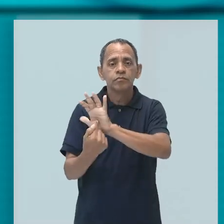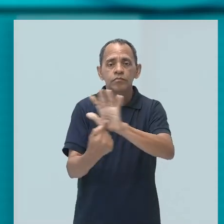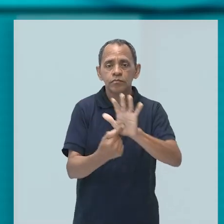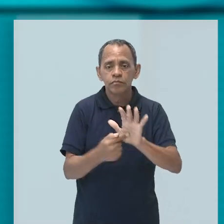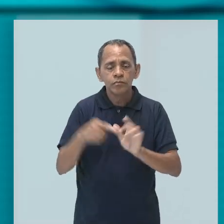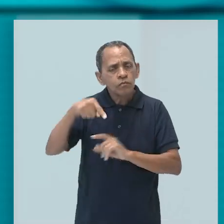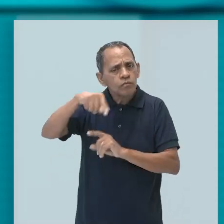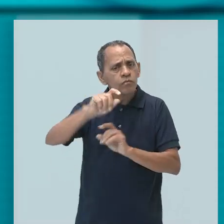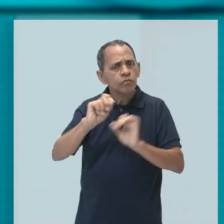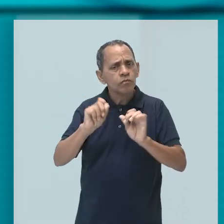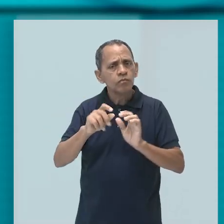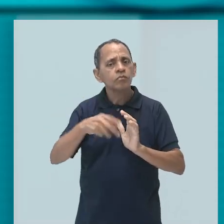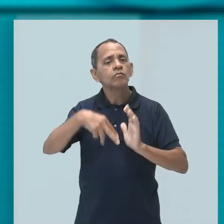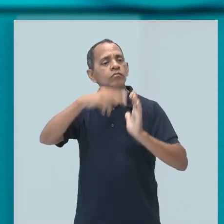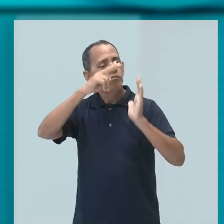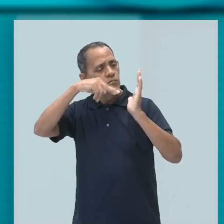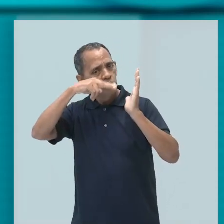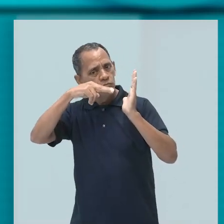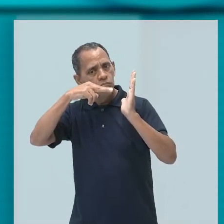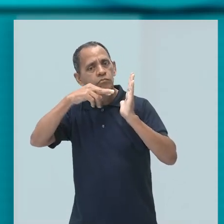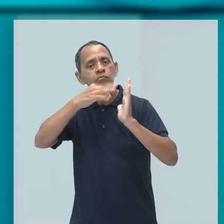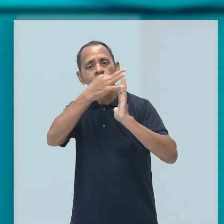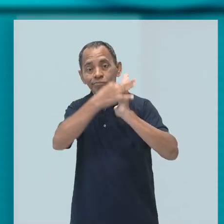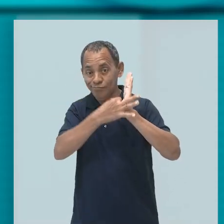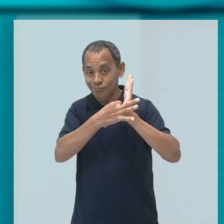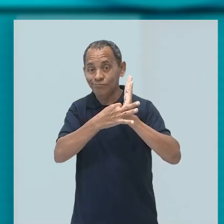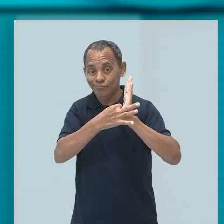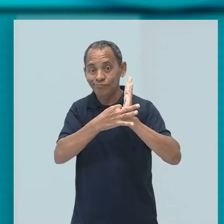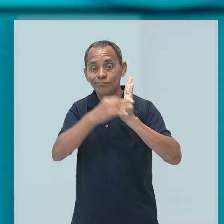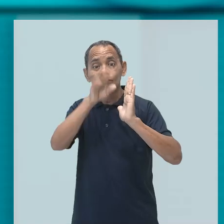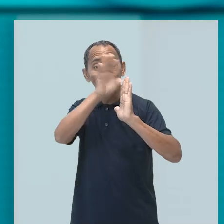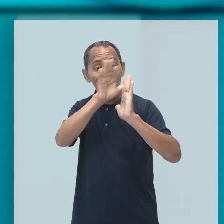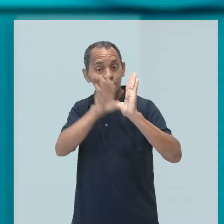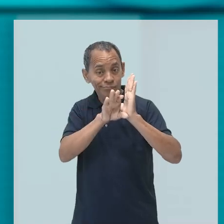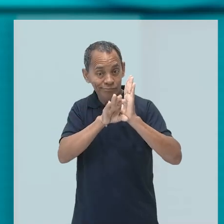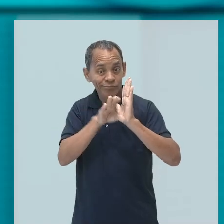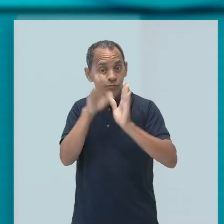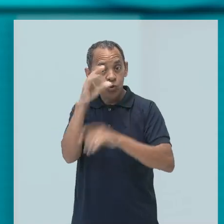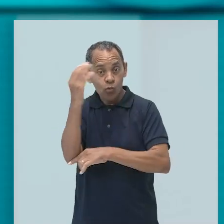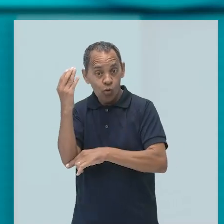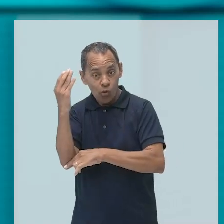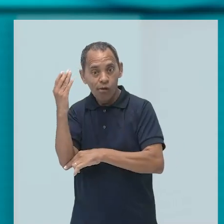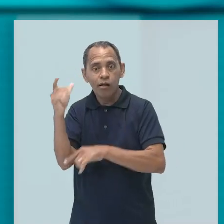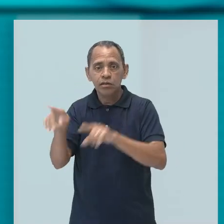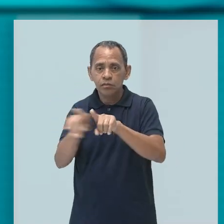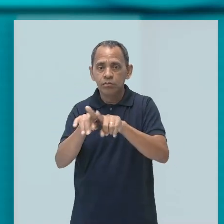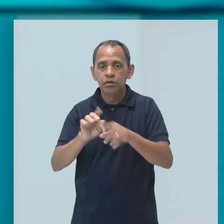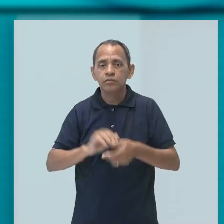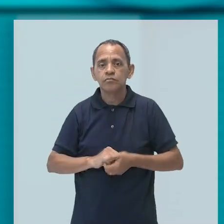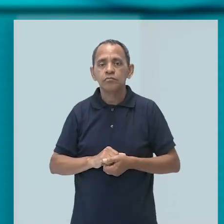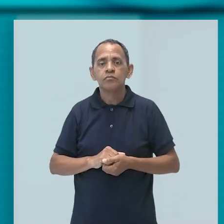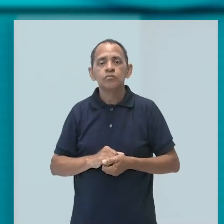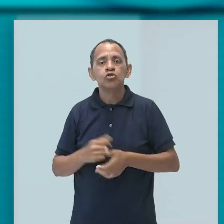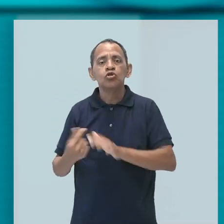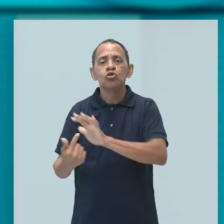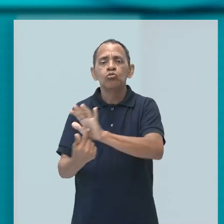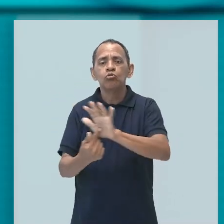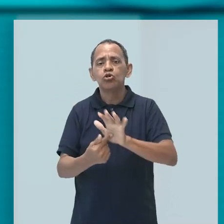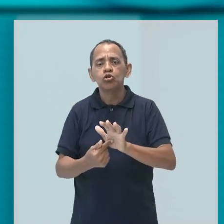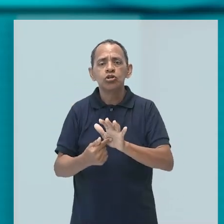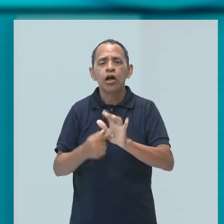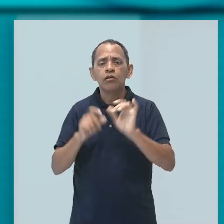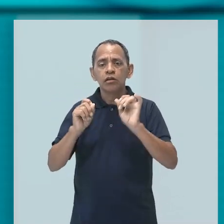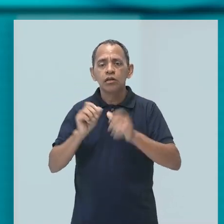leitura de um trecho do nosso Código Florestal que eu citei no início dessa aula. Por quê? Esse trecho que eu trouxe para vocês